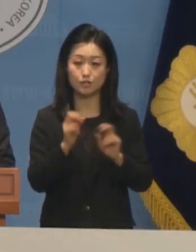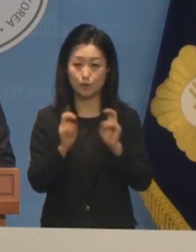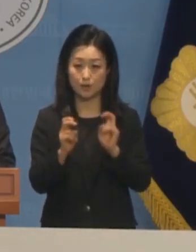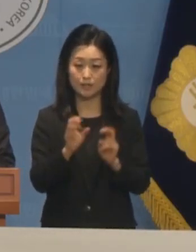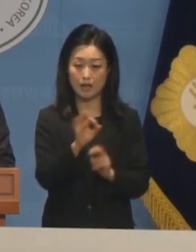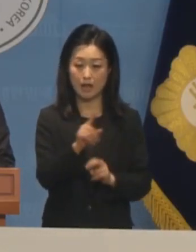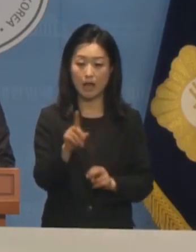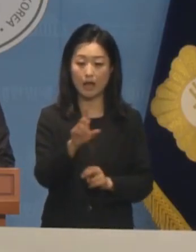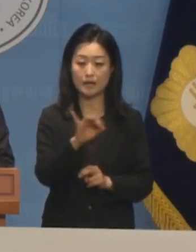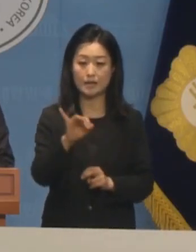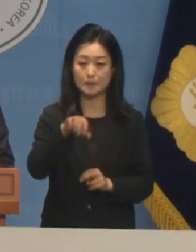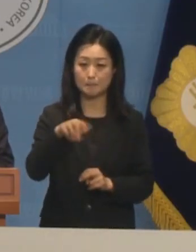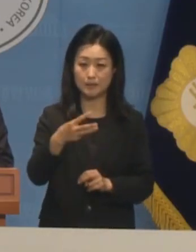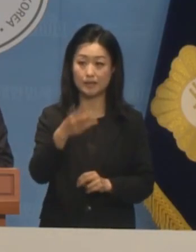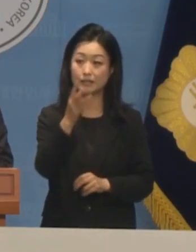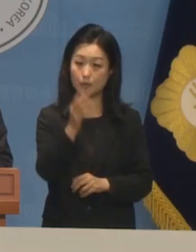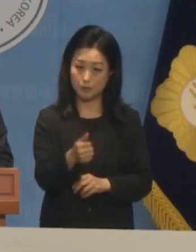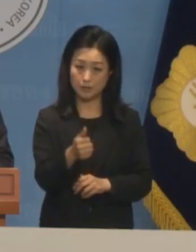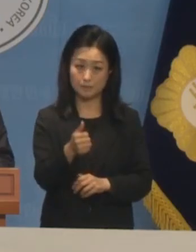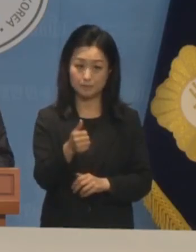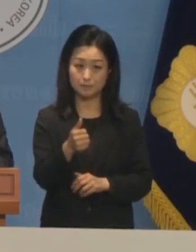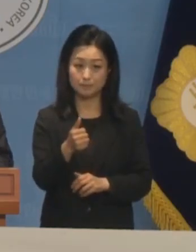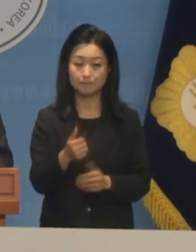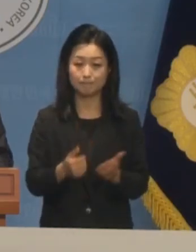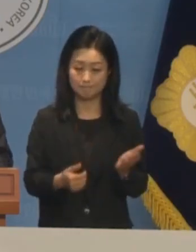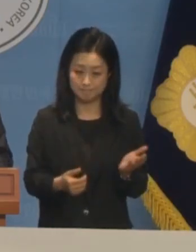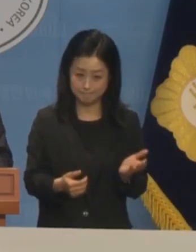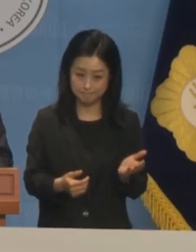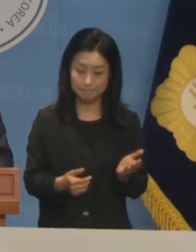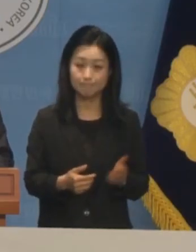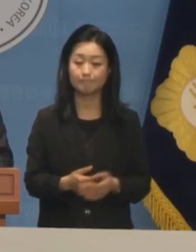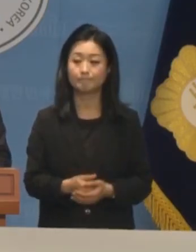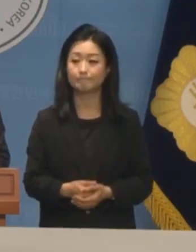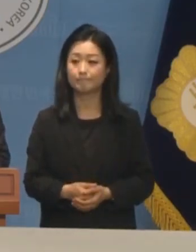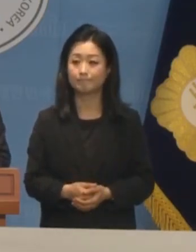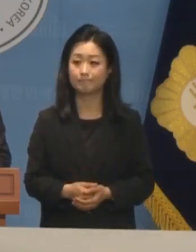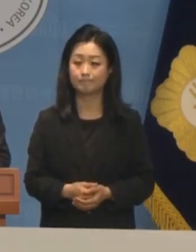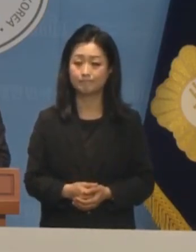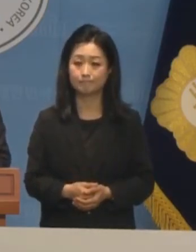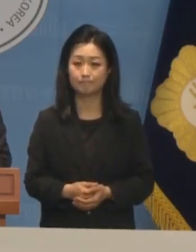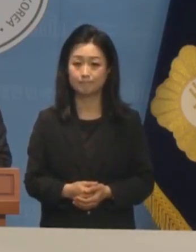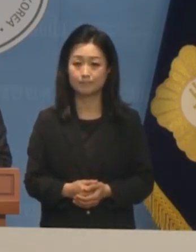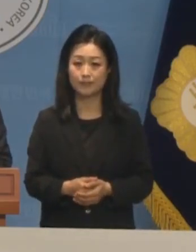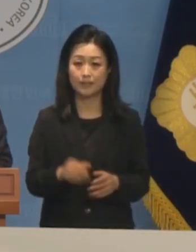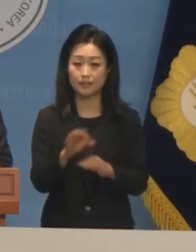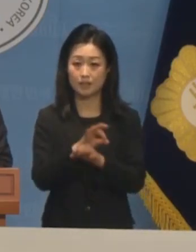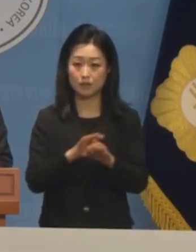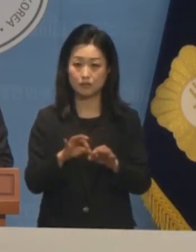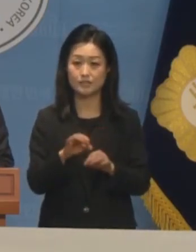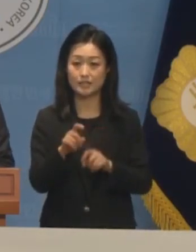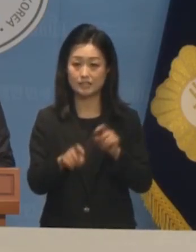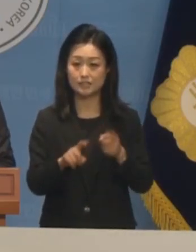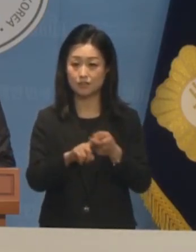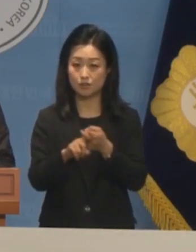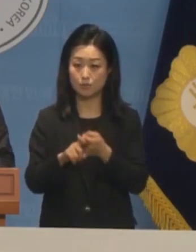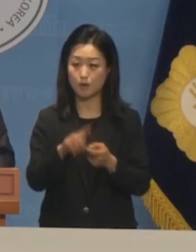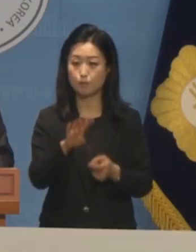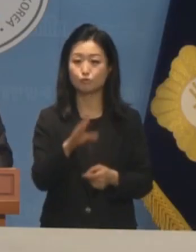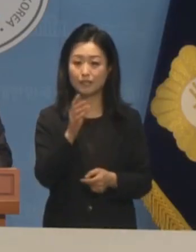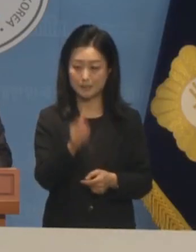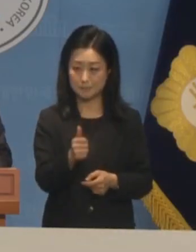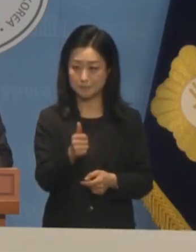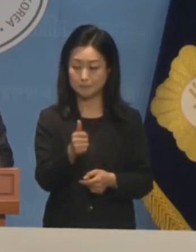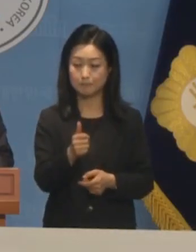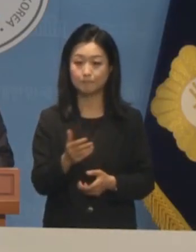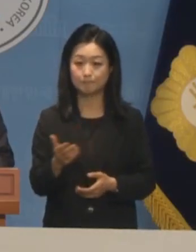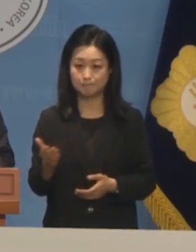아이밀 김혜용 대표님께서 참석하셨습니다. 예, 경실련 오세영 부장님 참석하셨습니다.